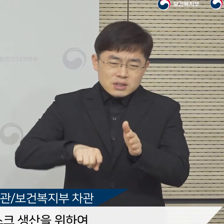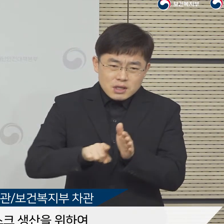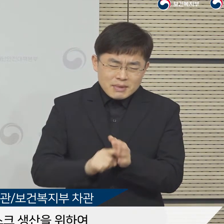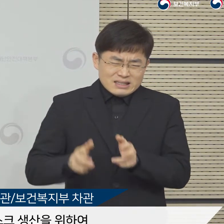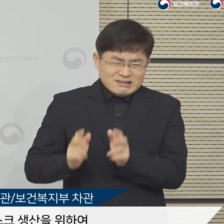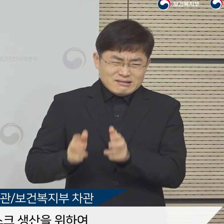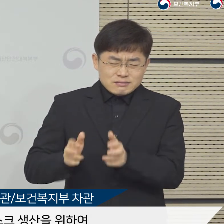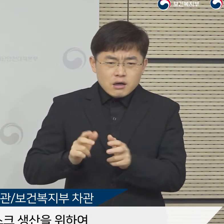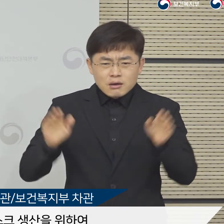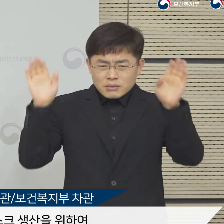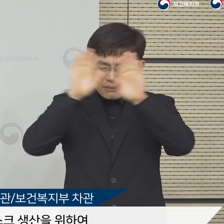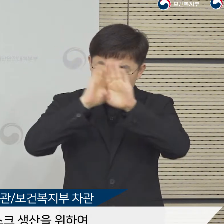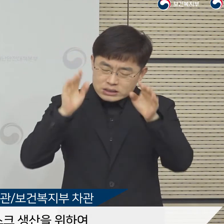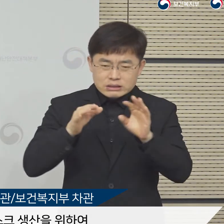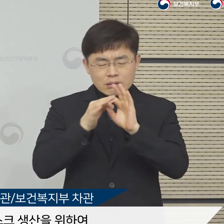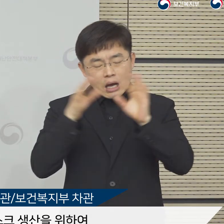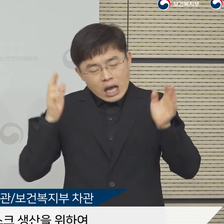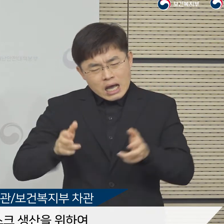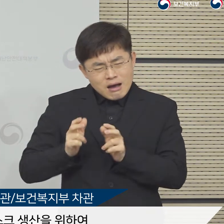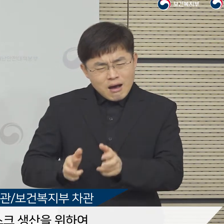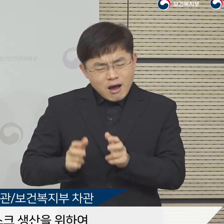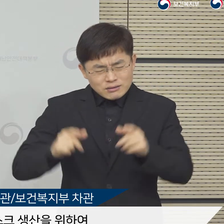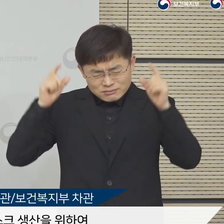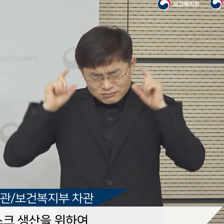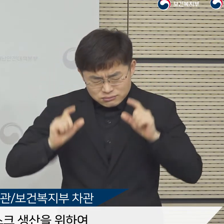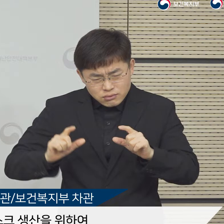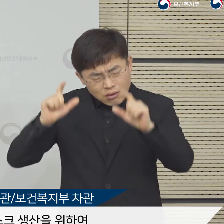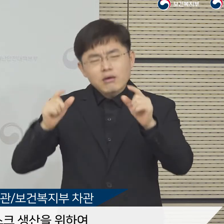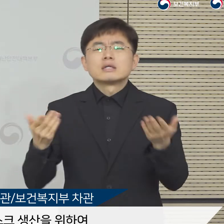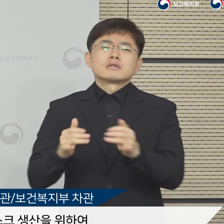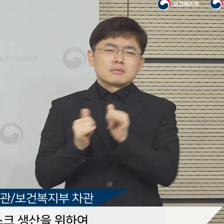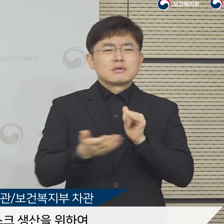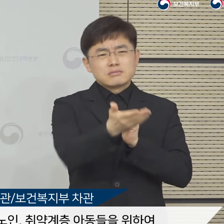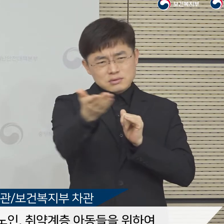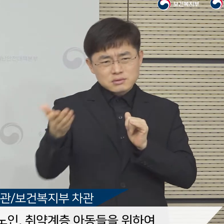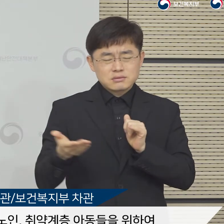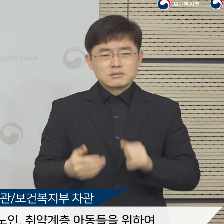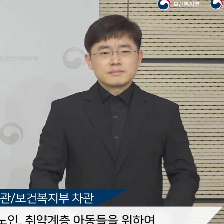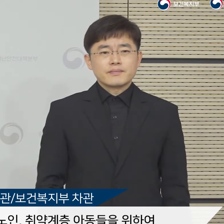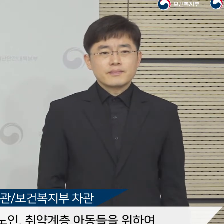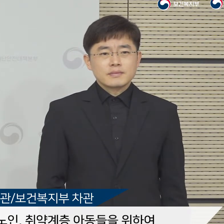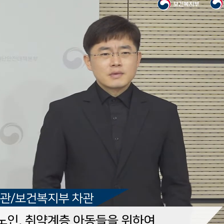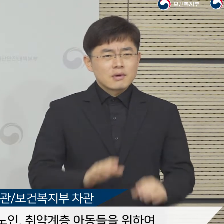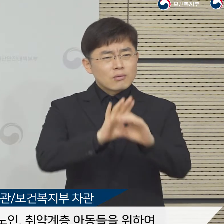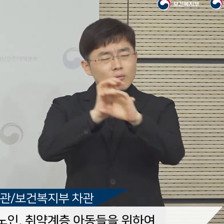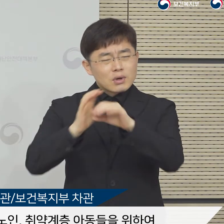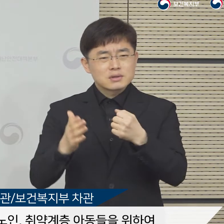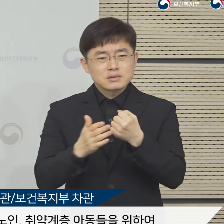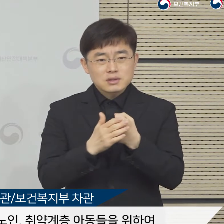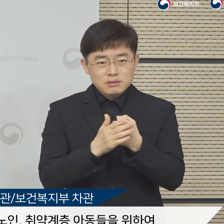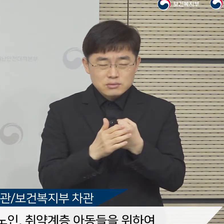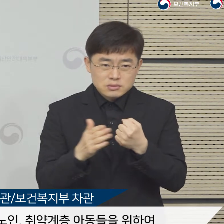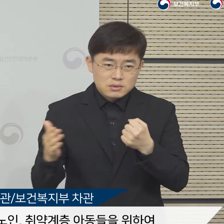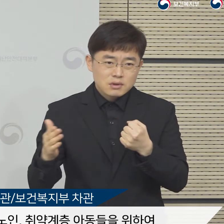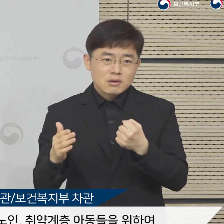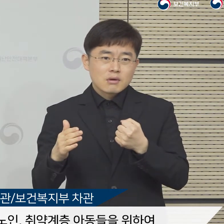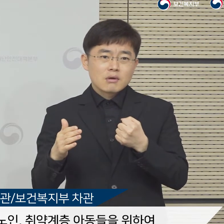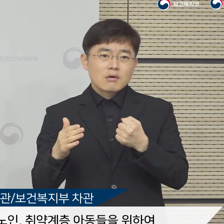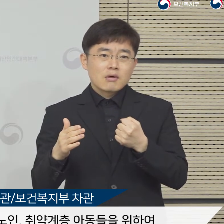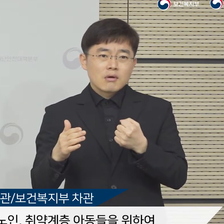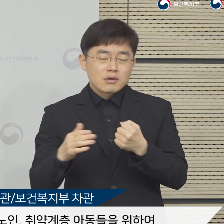잔업과 주말 근무를 하고 계시는 마스크 생산업체 근로자분들, 코로나19로 더욱 소외될 수밖에